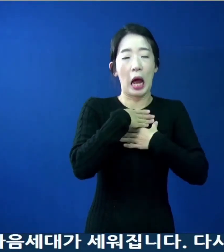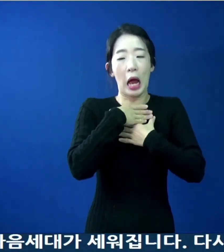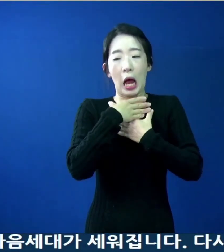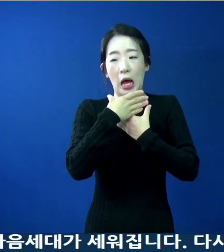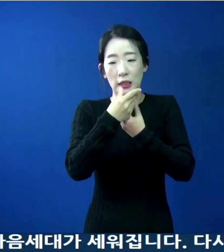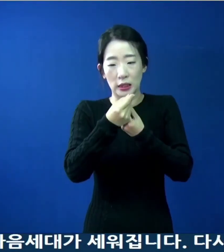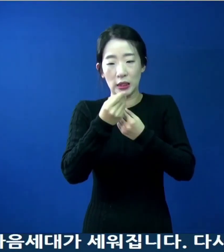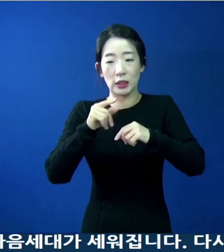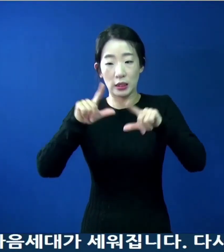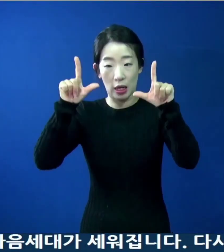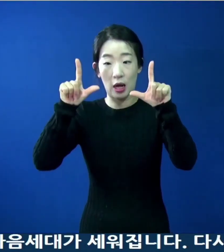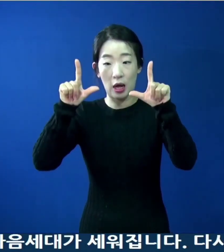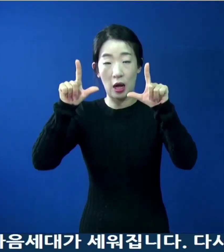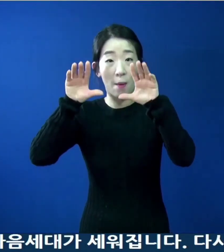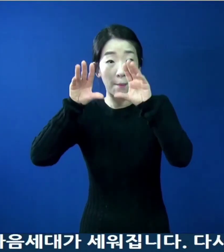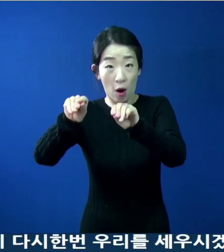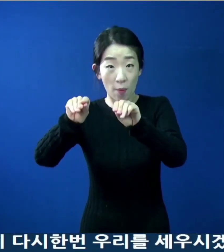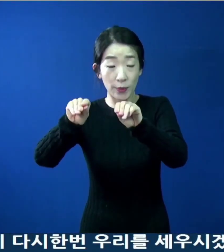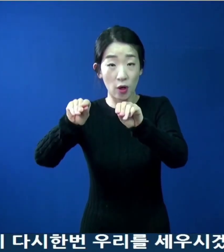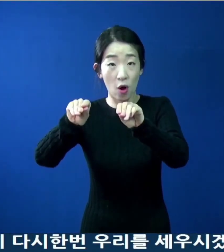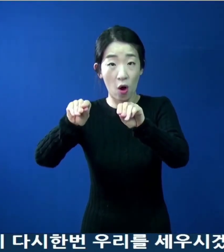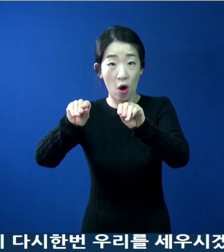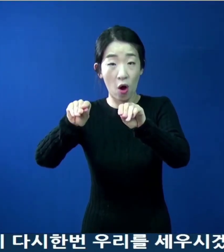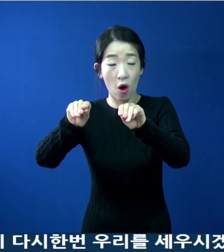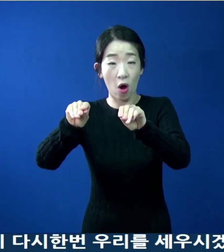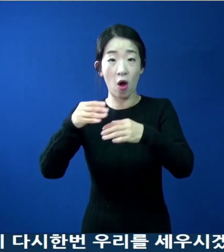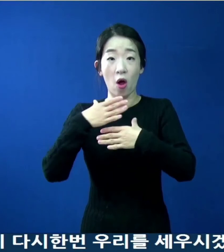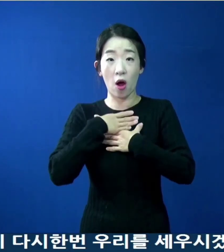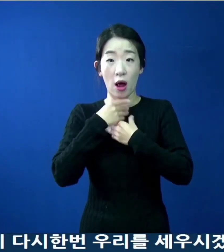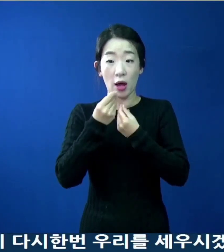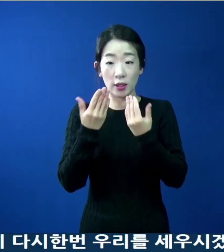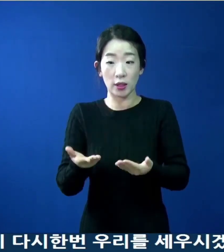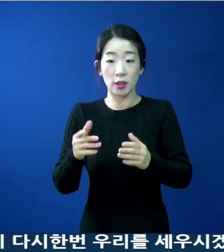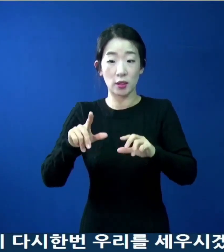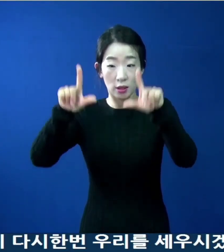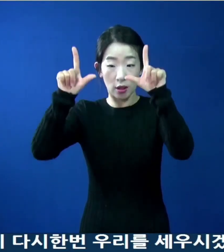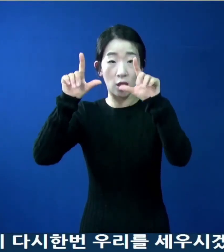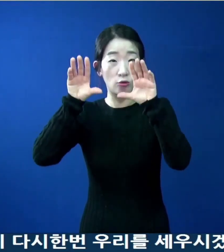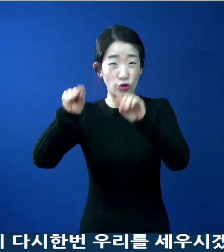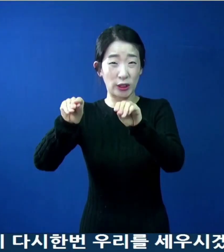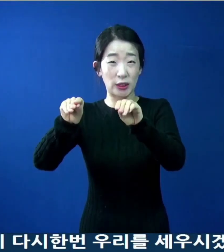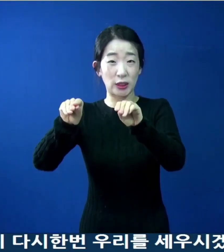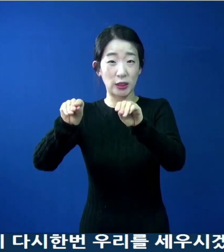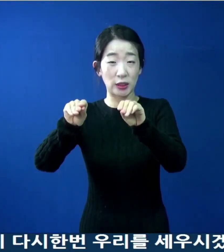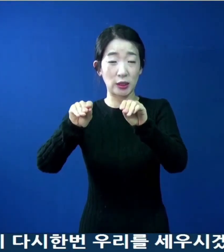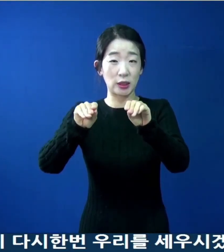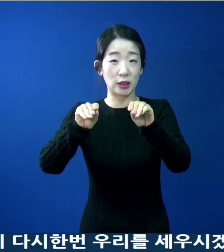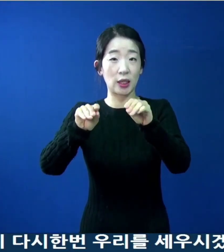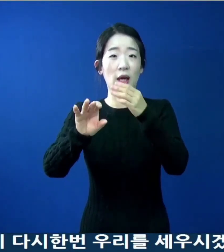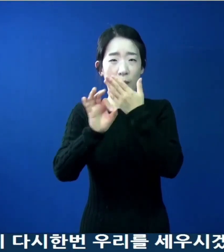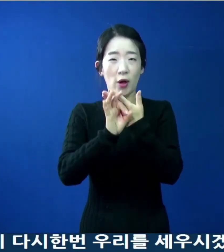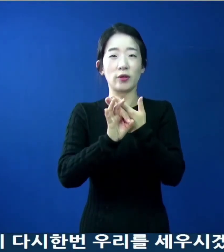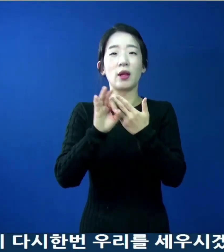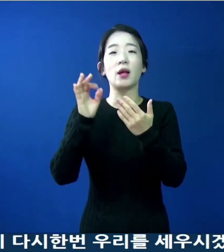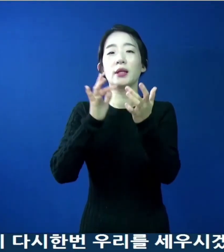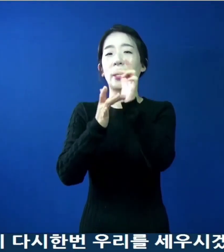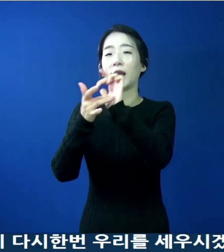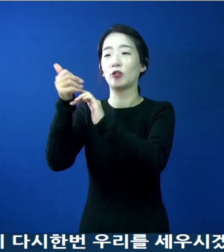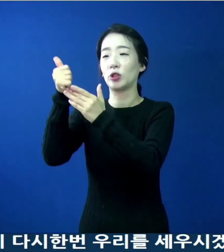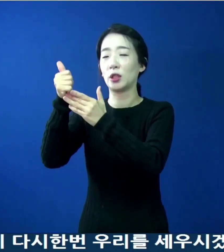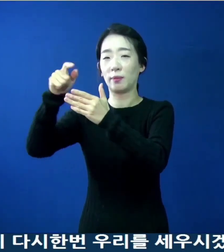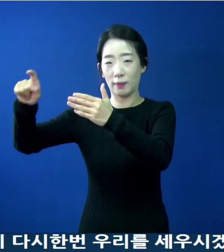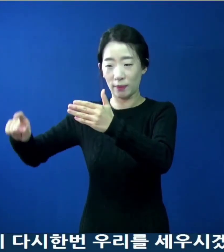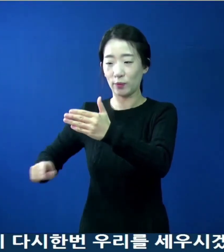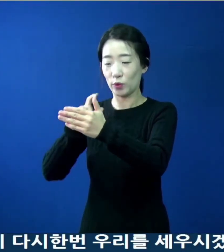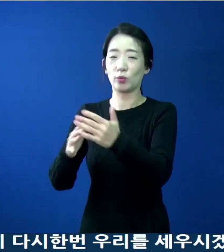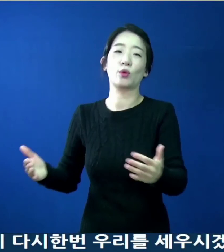중지, 안식이 중지예요. 스탑입니다. 스탑. 안식, 중지, 다시 주님 품으로 늘 기억하는 주년의 복된